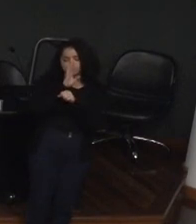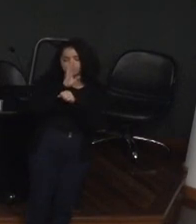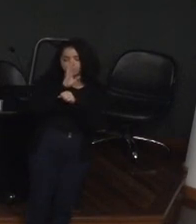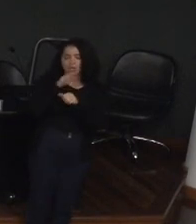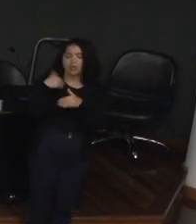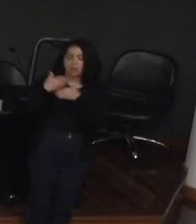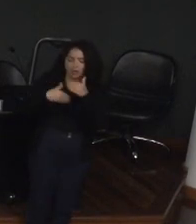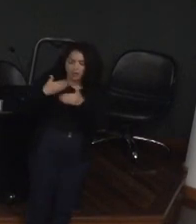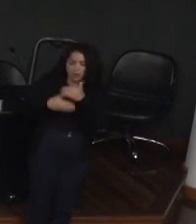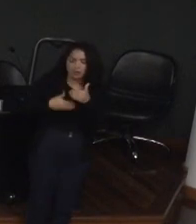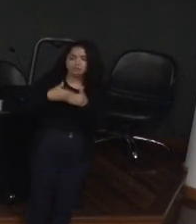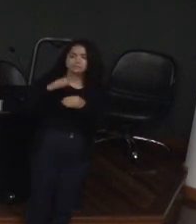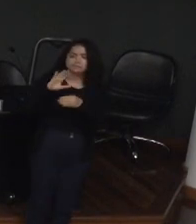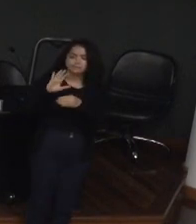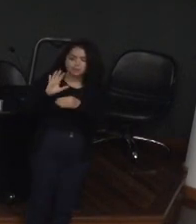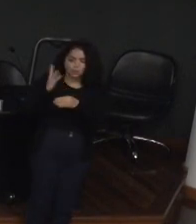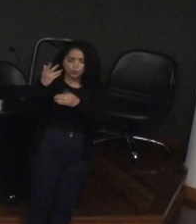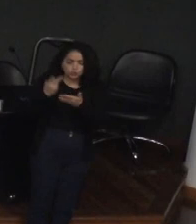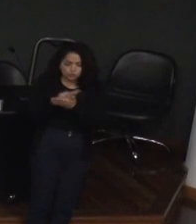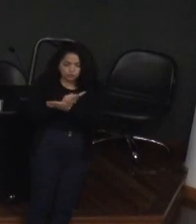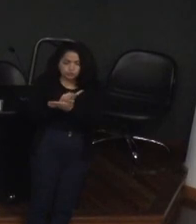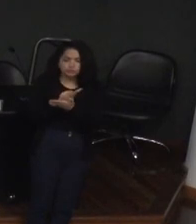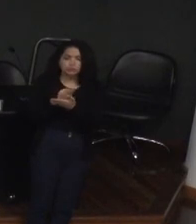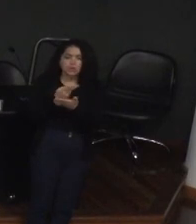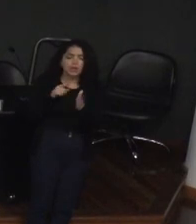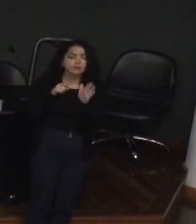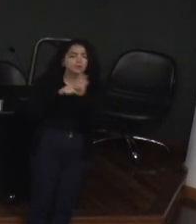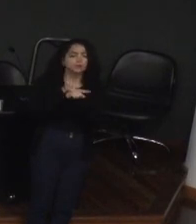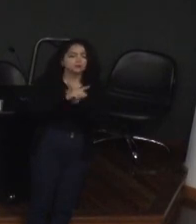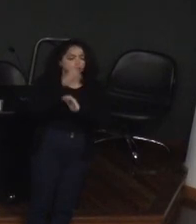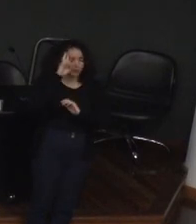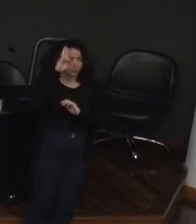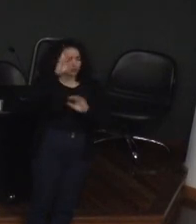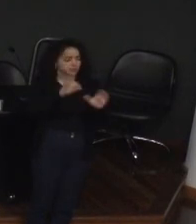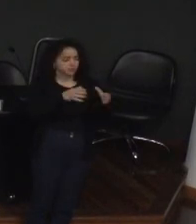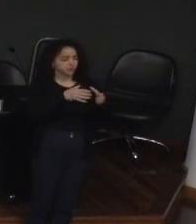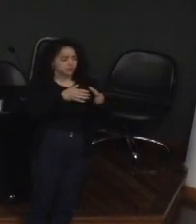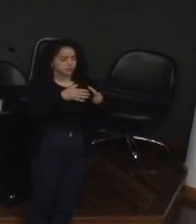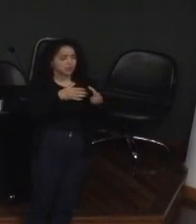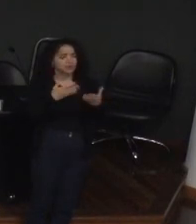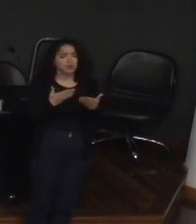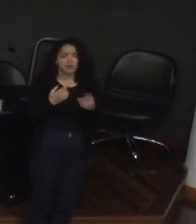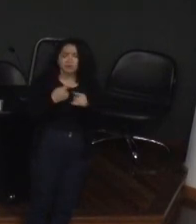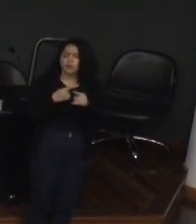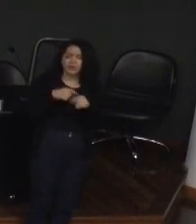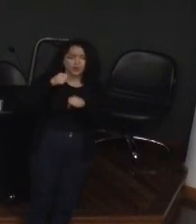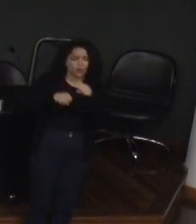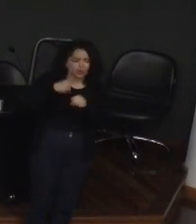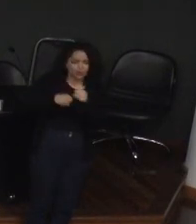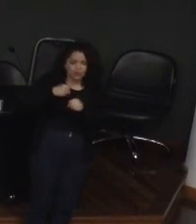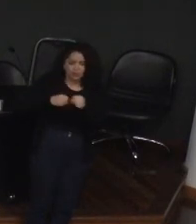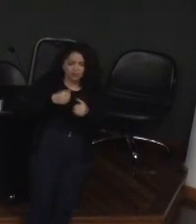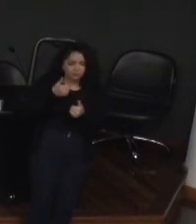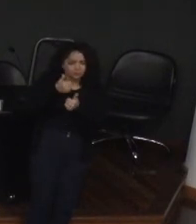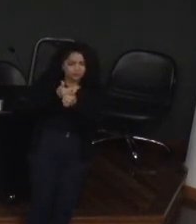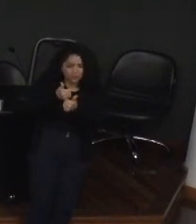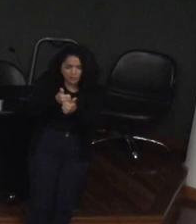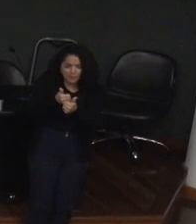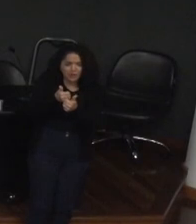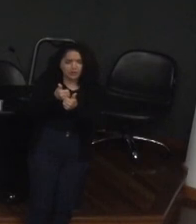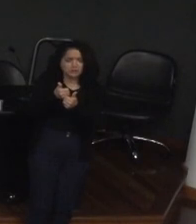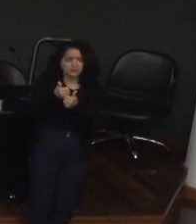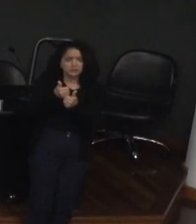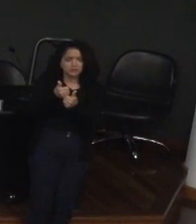de muito aquilo acontecer, ele perguntou para um dos chefes da tribo, me diga uma coisa, por que vocês correm, quando vocês chegam próximo